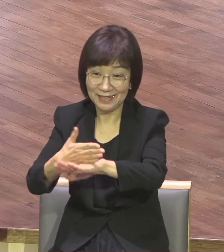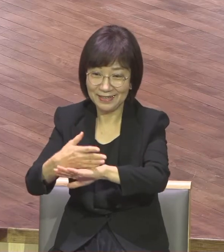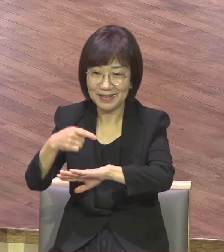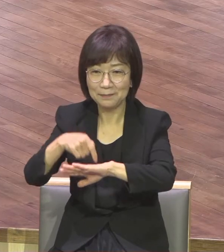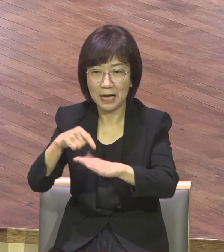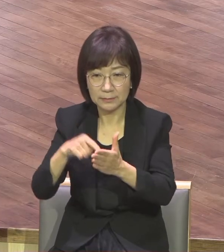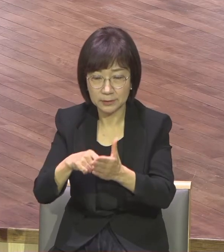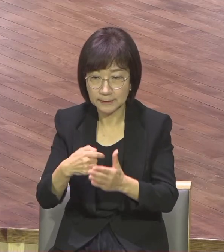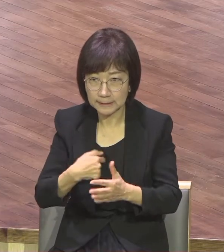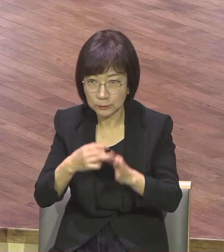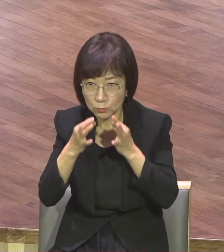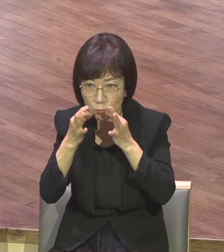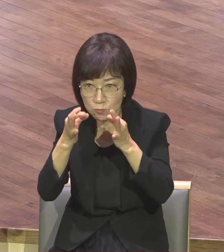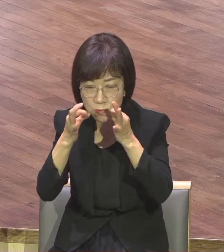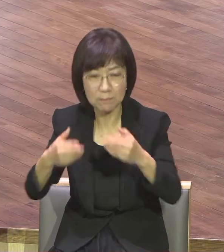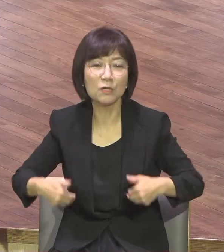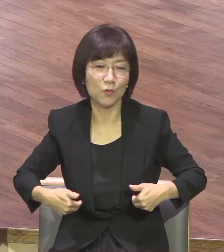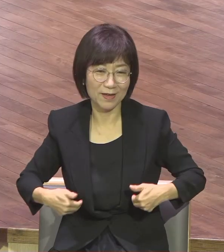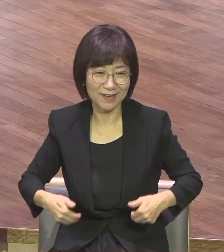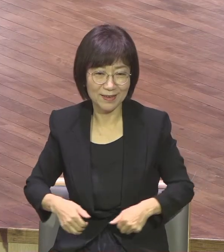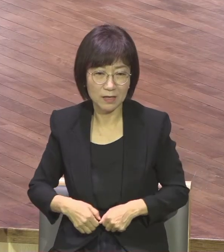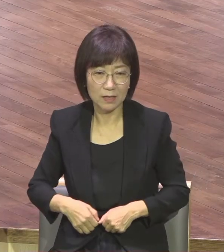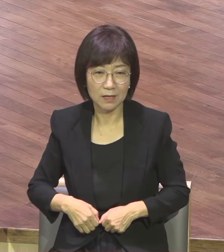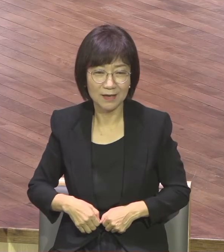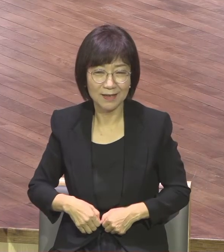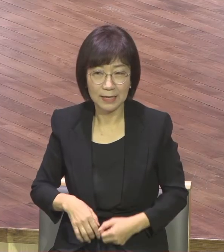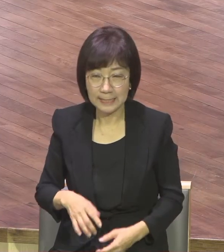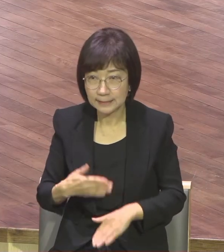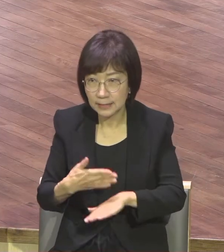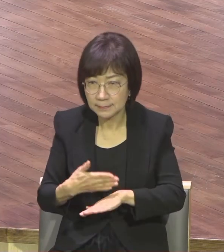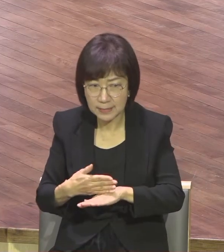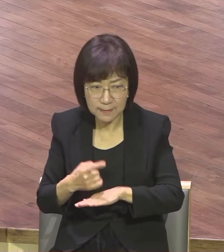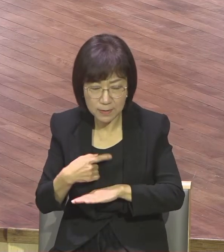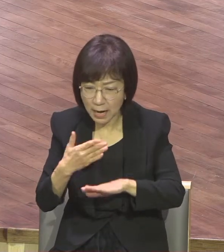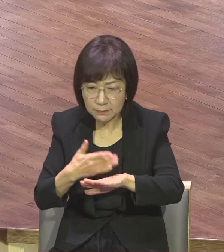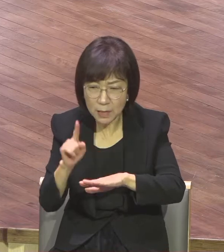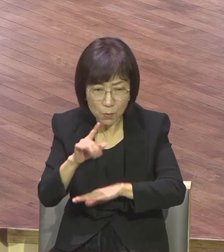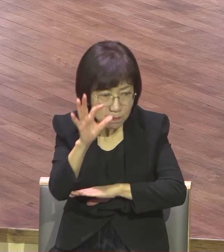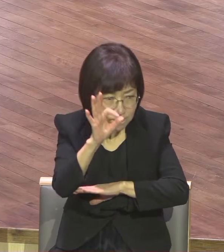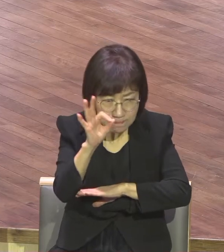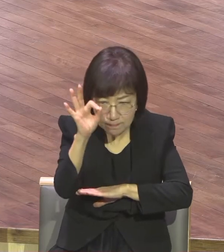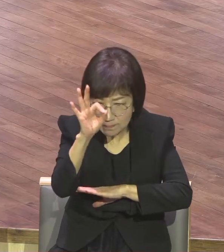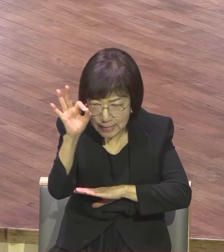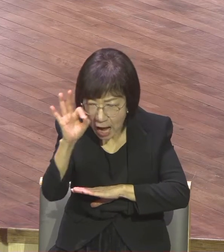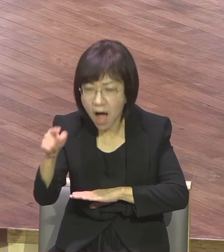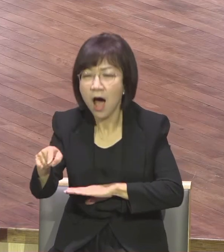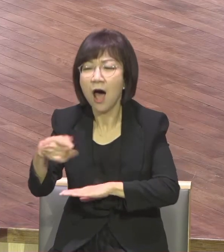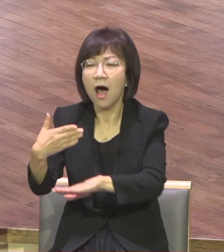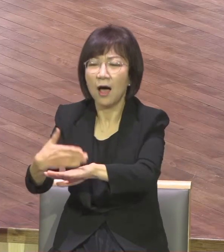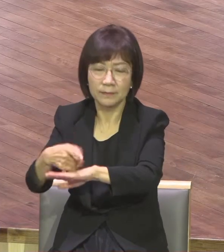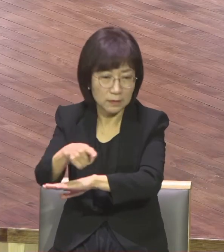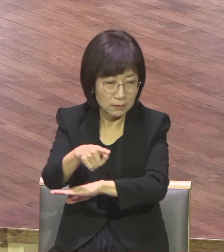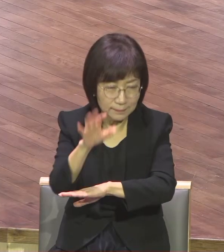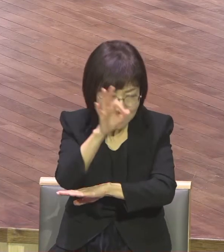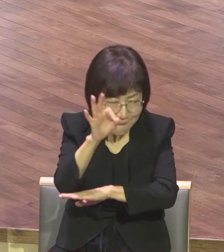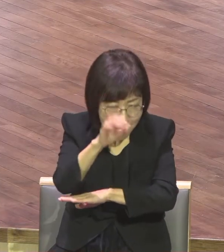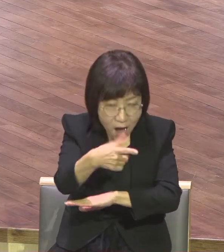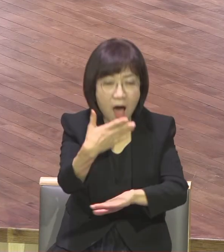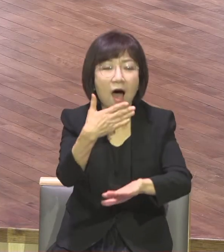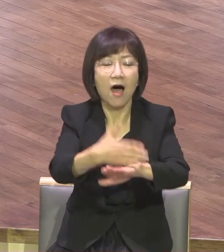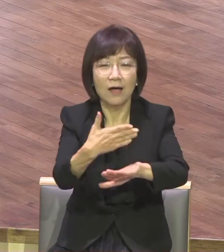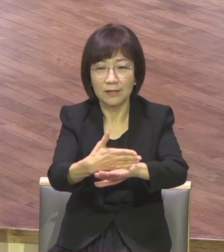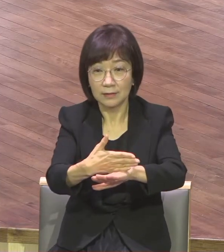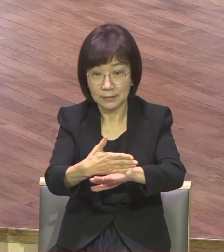마음은 내가 신경 써야 돼요. 감사하는 마음은 찾아야 돼요. 감사 제목을 찾아 만드는